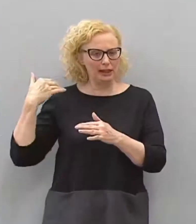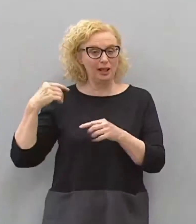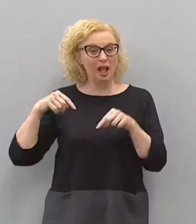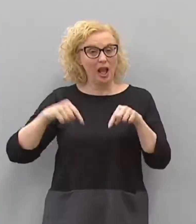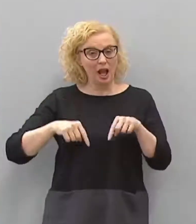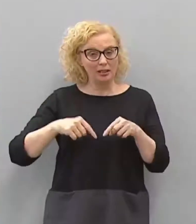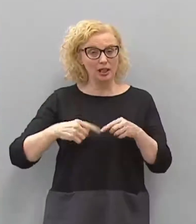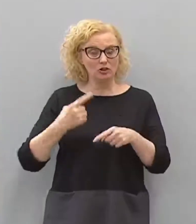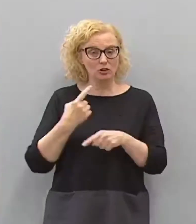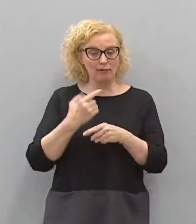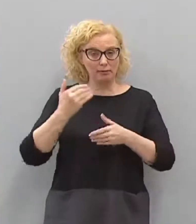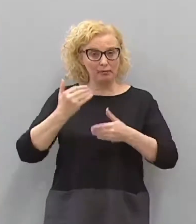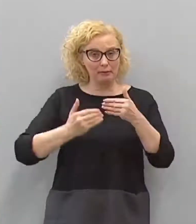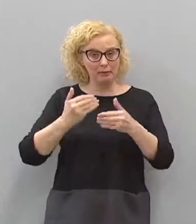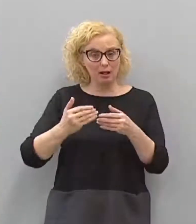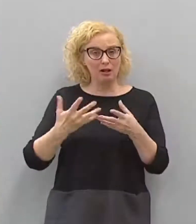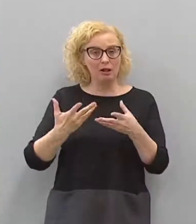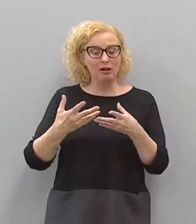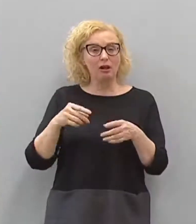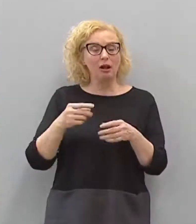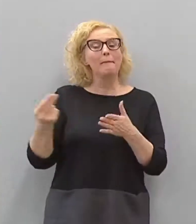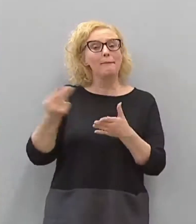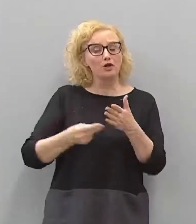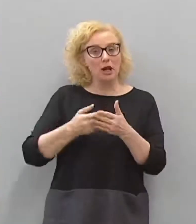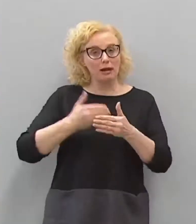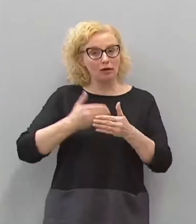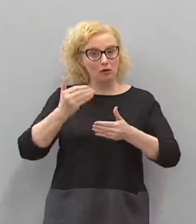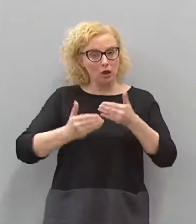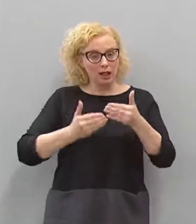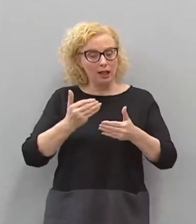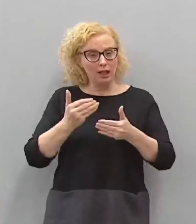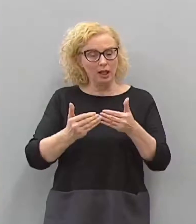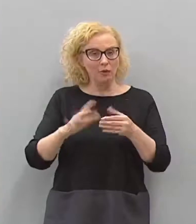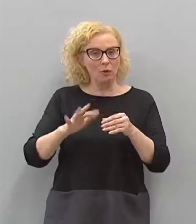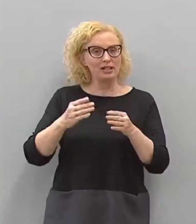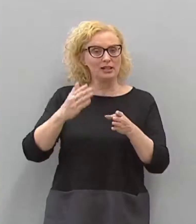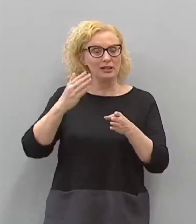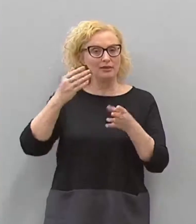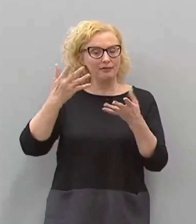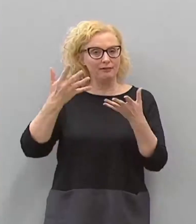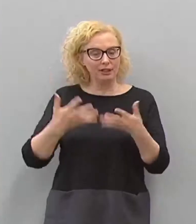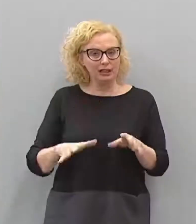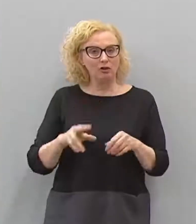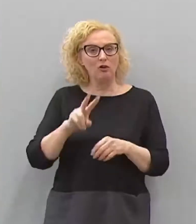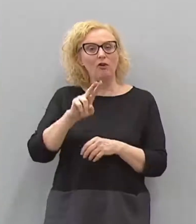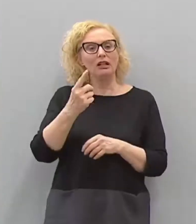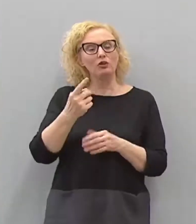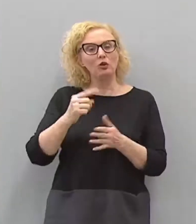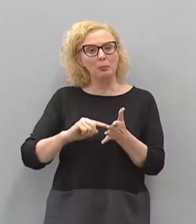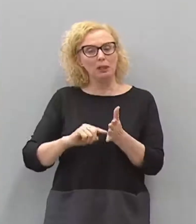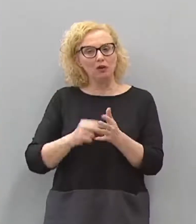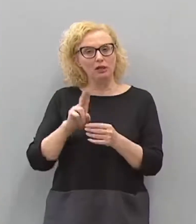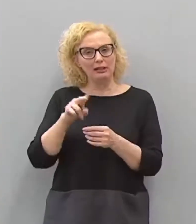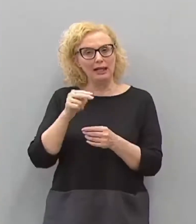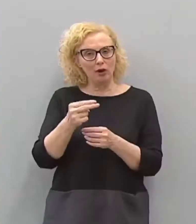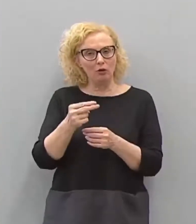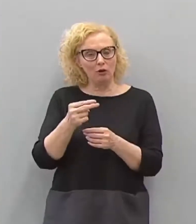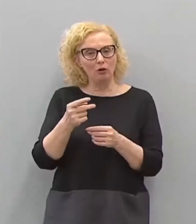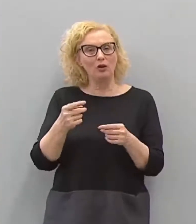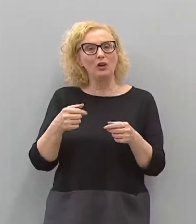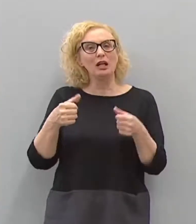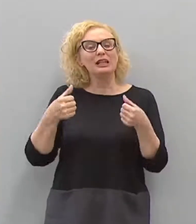della progettazione si tratta del di un'opera di 21 milioni che la realizzazione della nuova